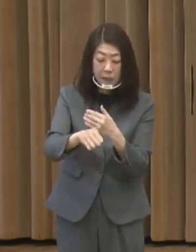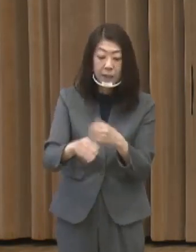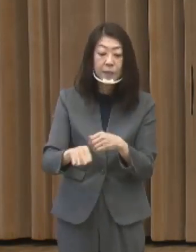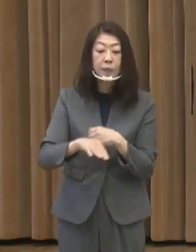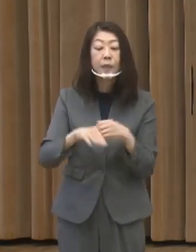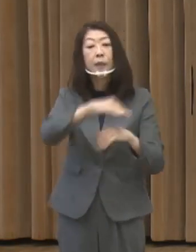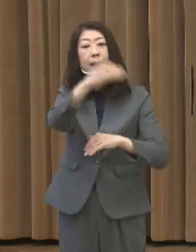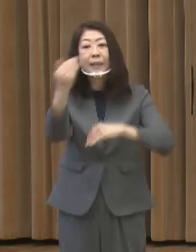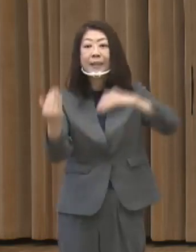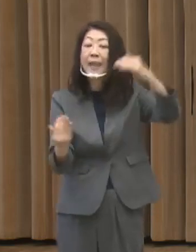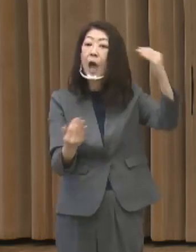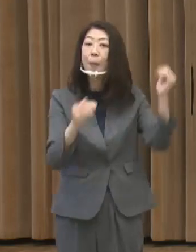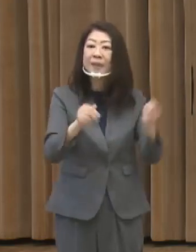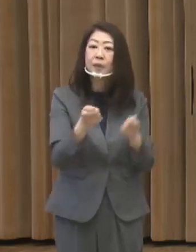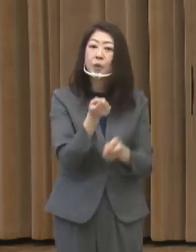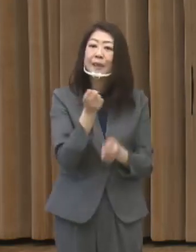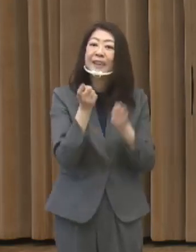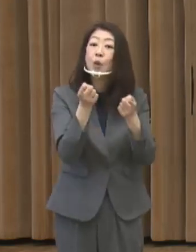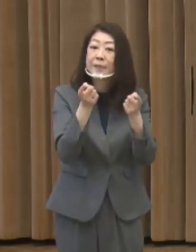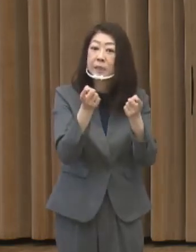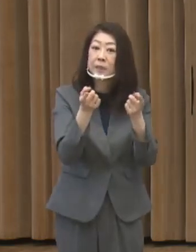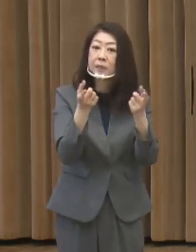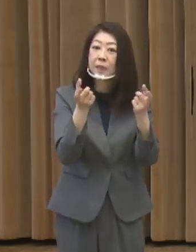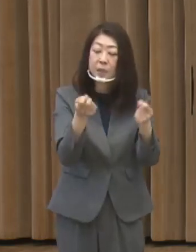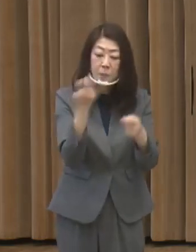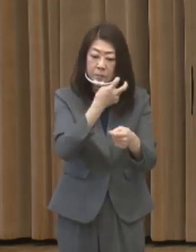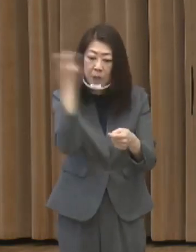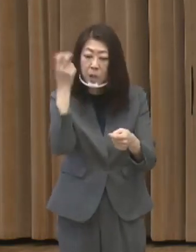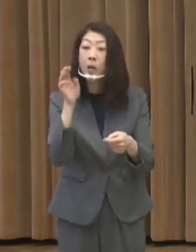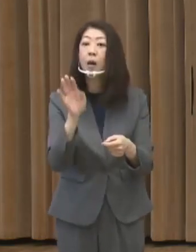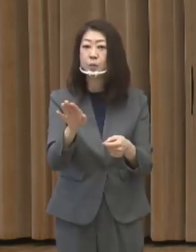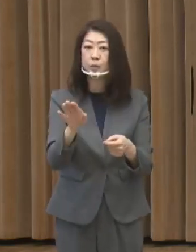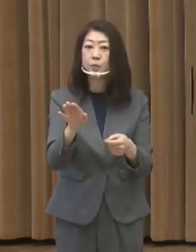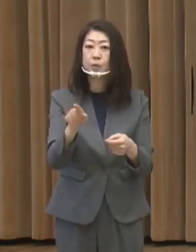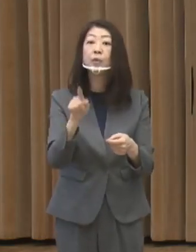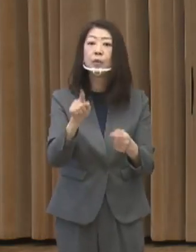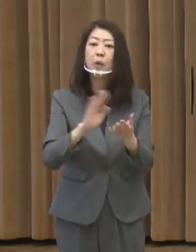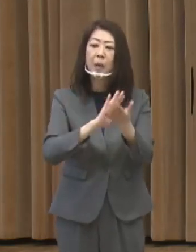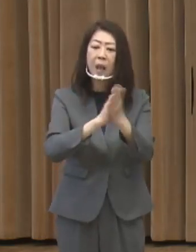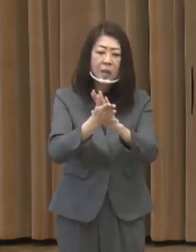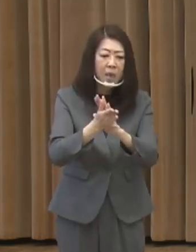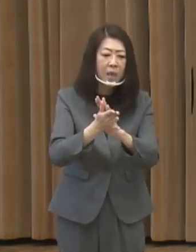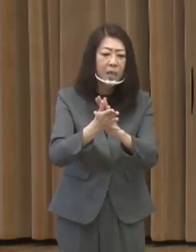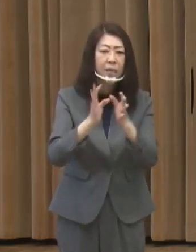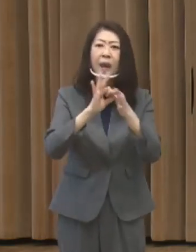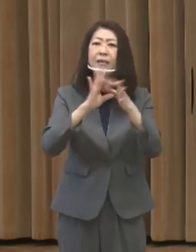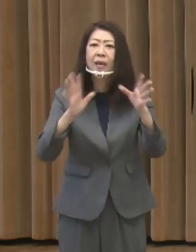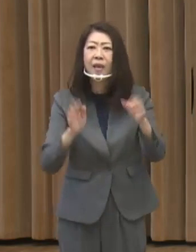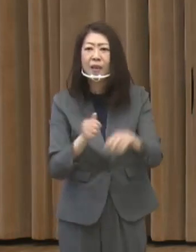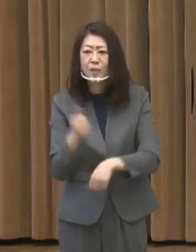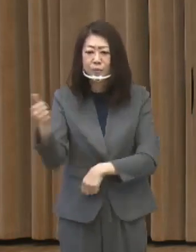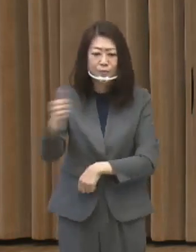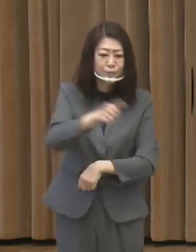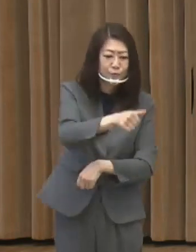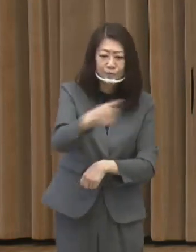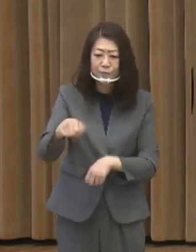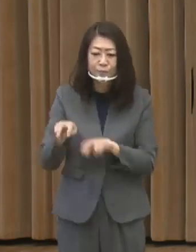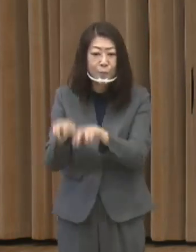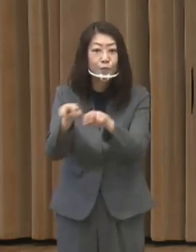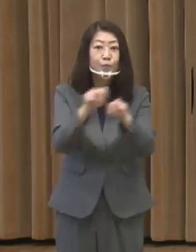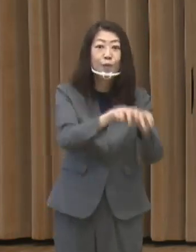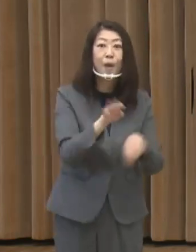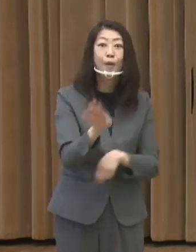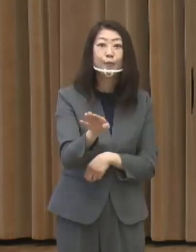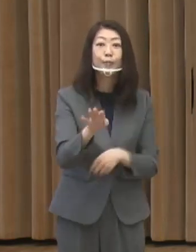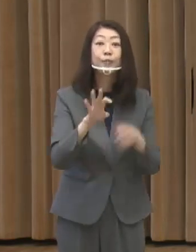が感染が確認をされている、またこれ県境関係なく移動してしまいますので、そういったそのところ